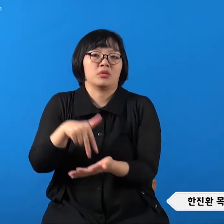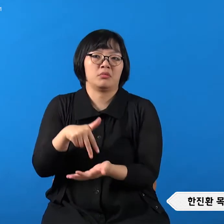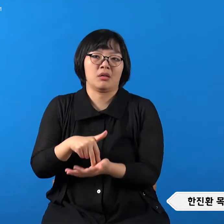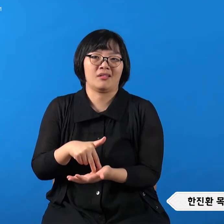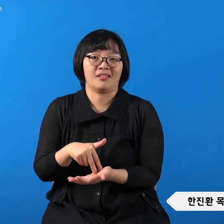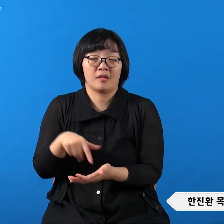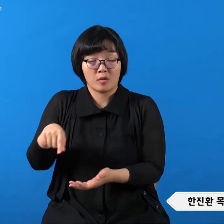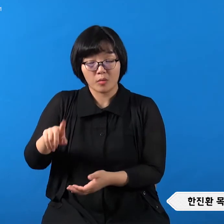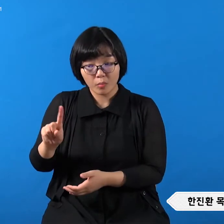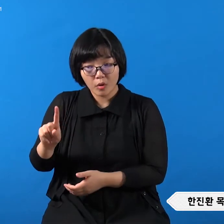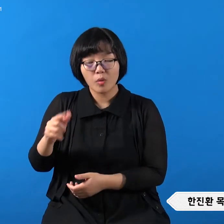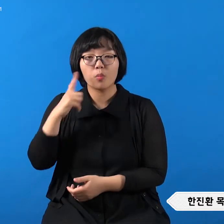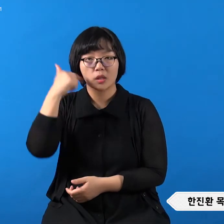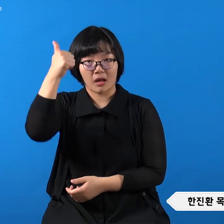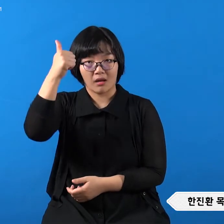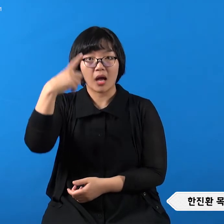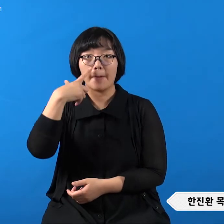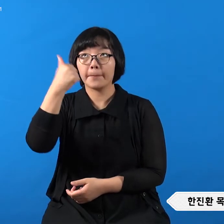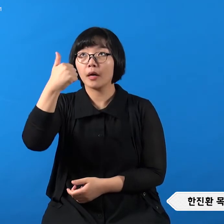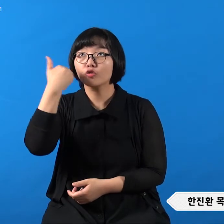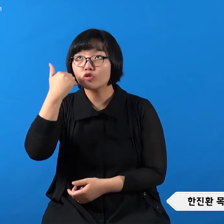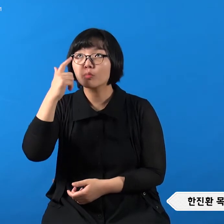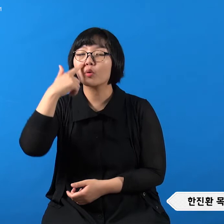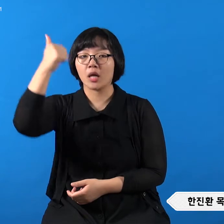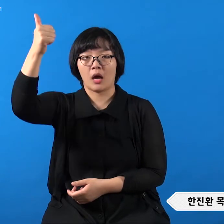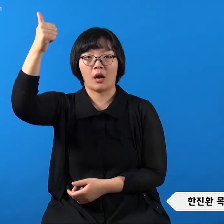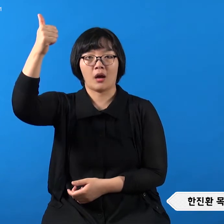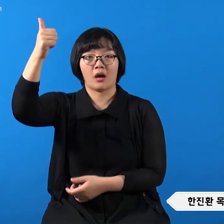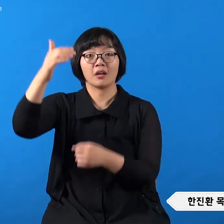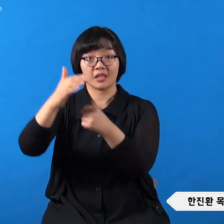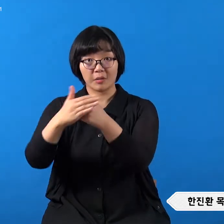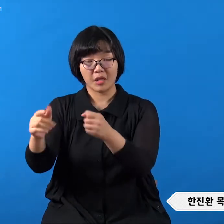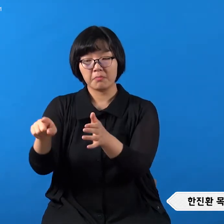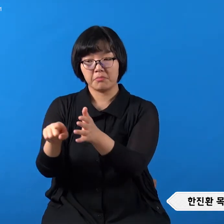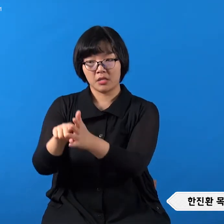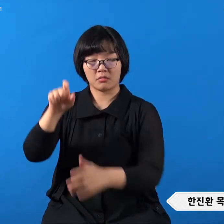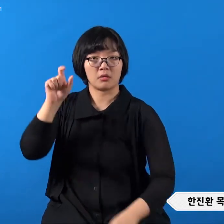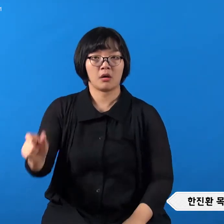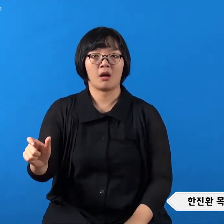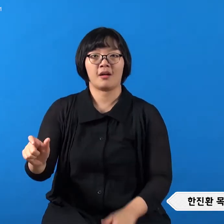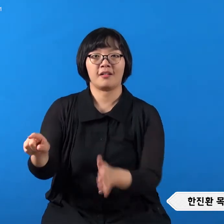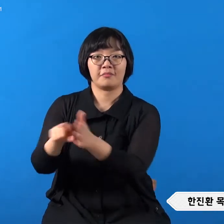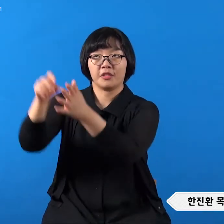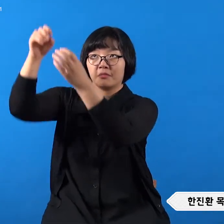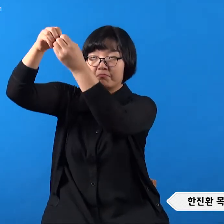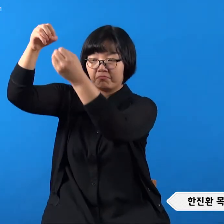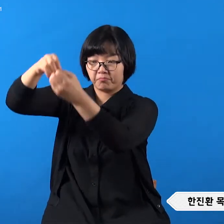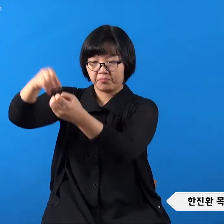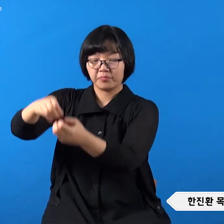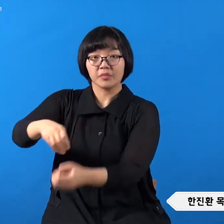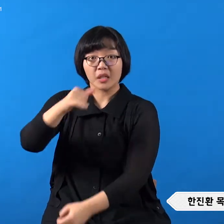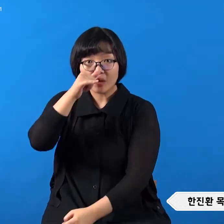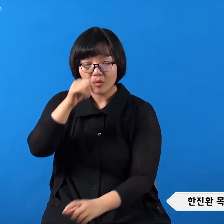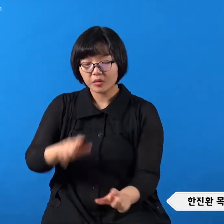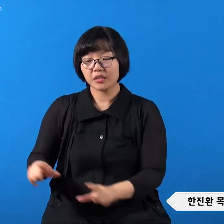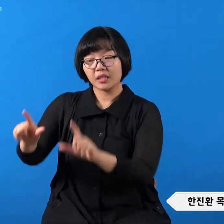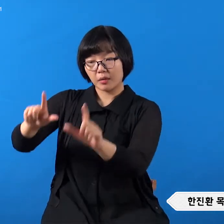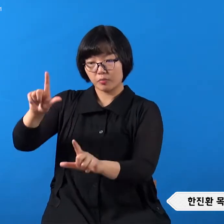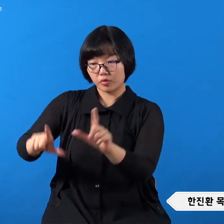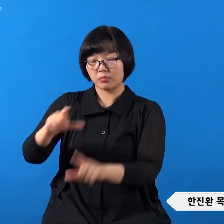그는 목사였고 아버지도 목사입니다. 그러니 신앙은 정통이고 생활은